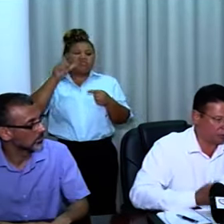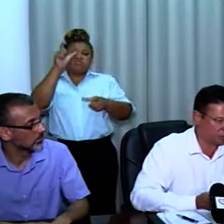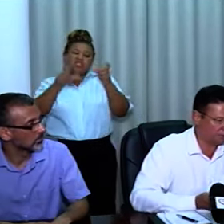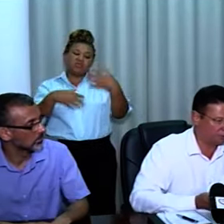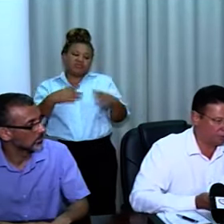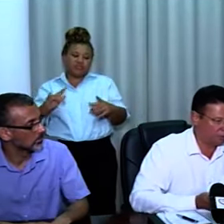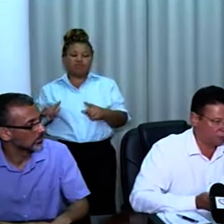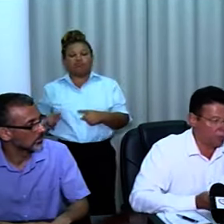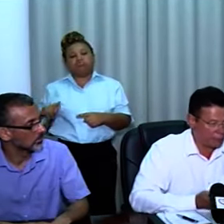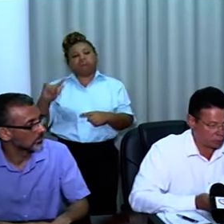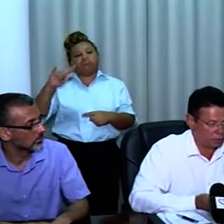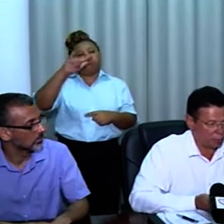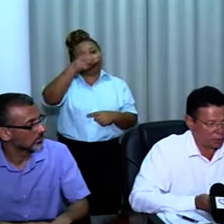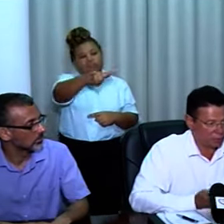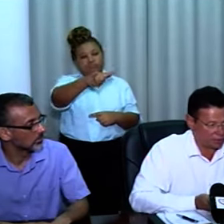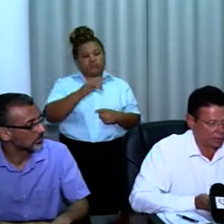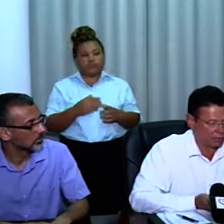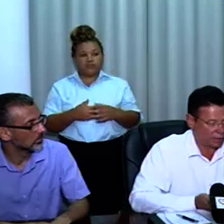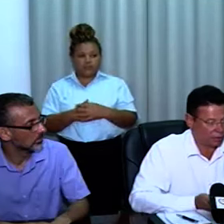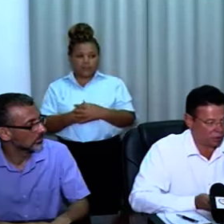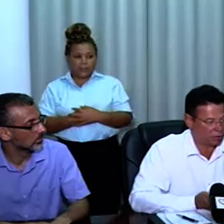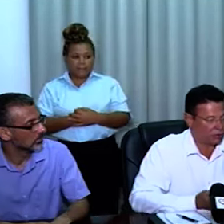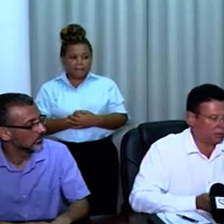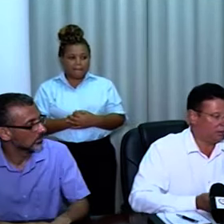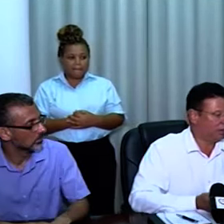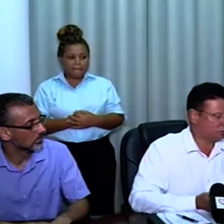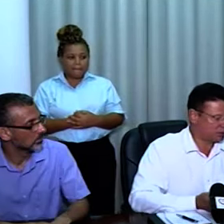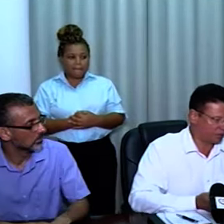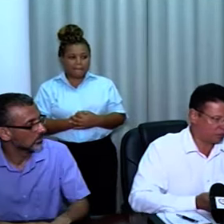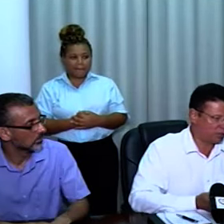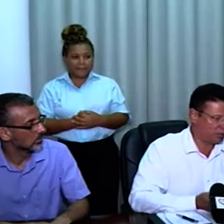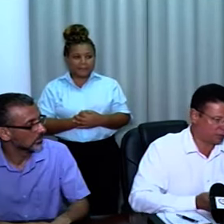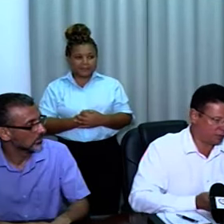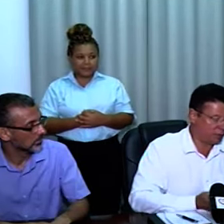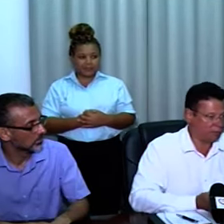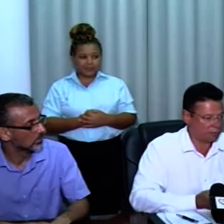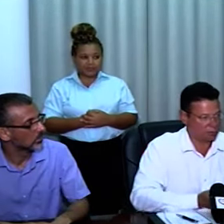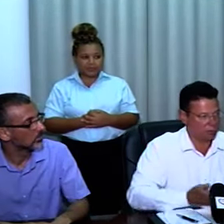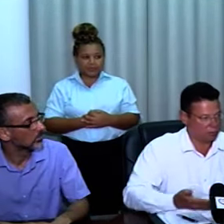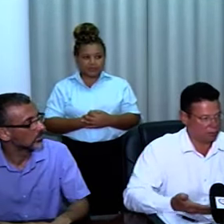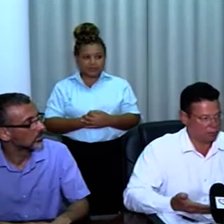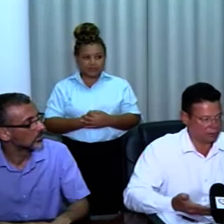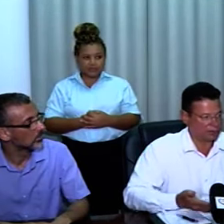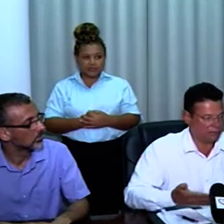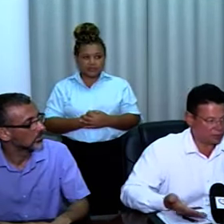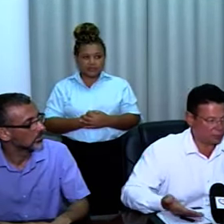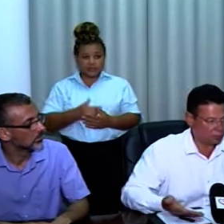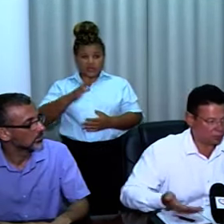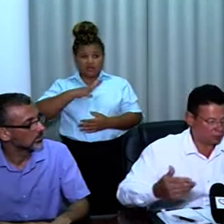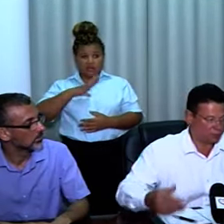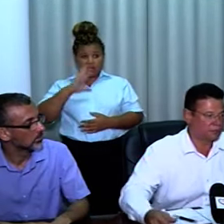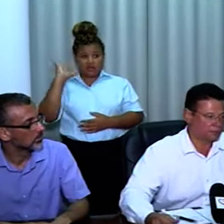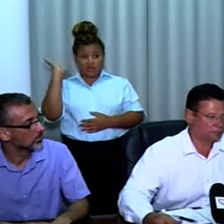expliquons les autres. Moi-même, personnellement, j'explique ça à un manager. Il y a des autres staff aussi qui expliquent qui ça veut